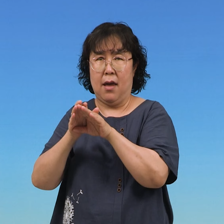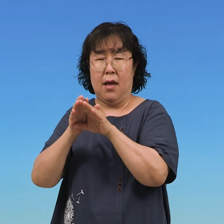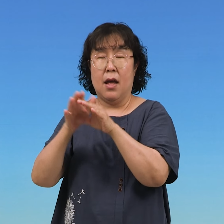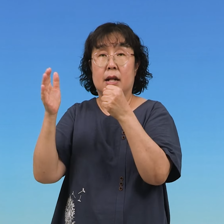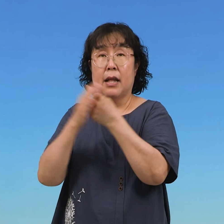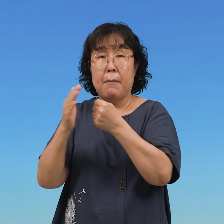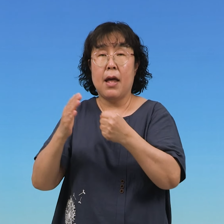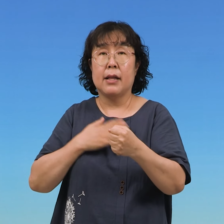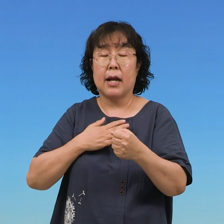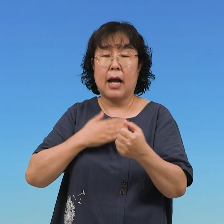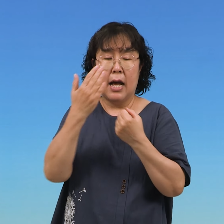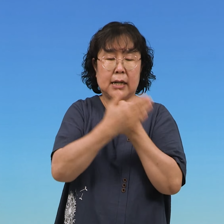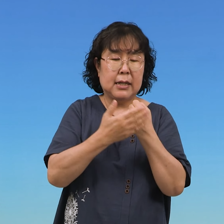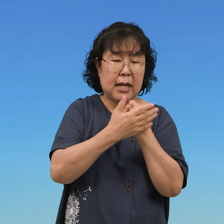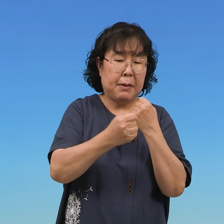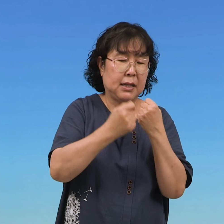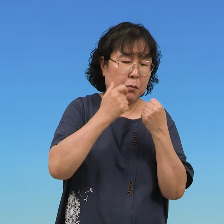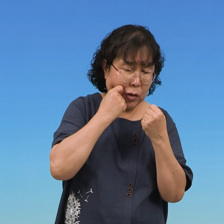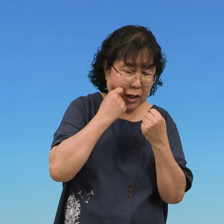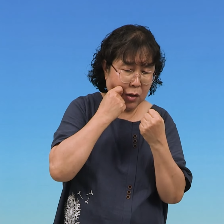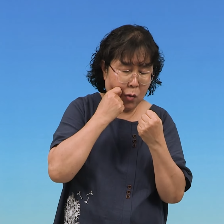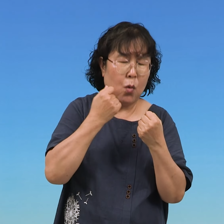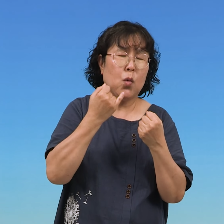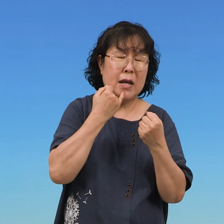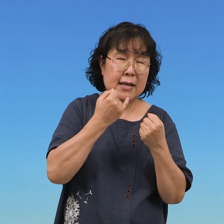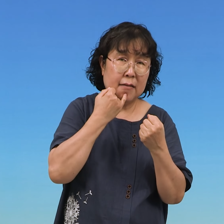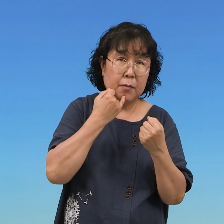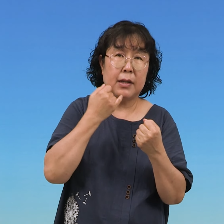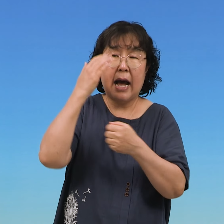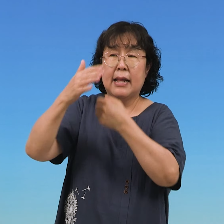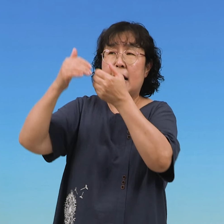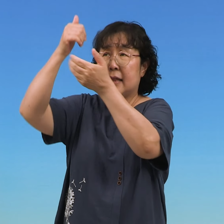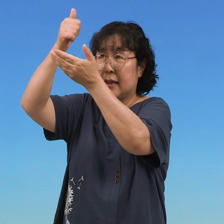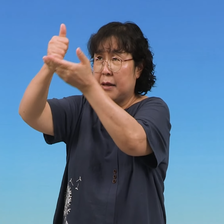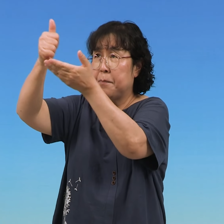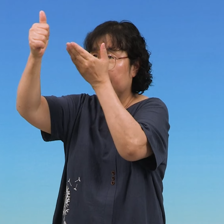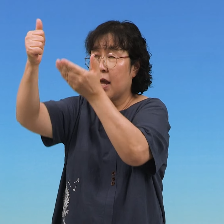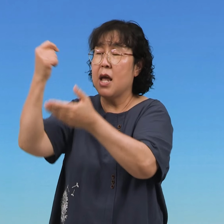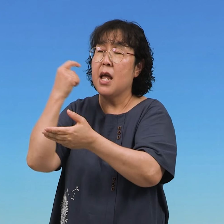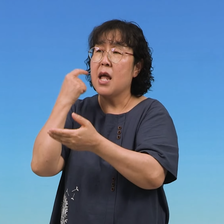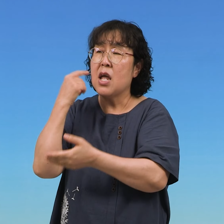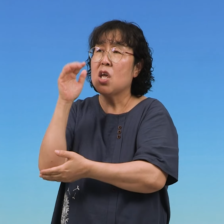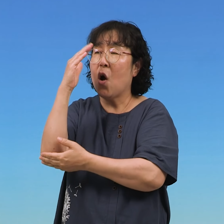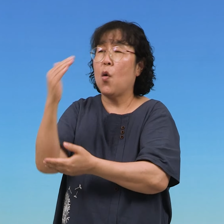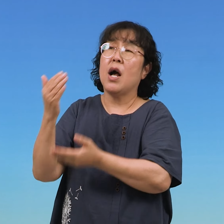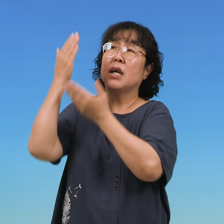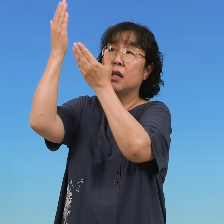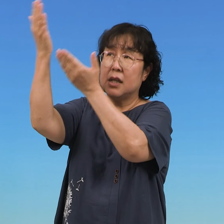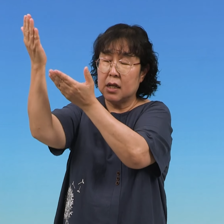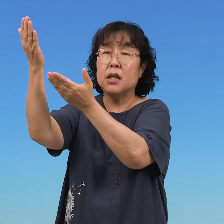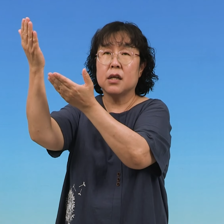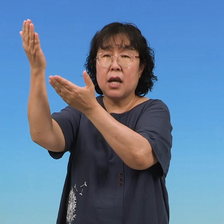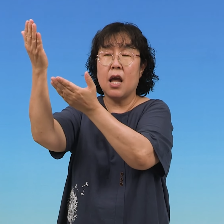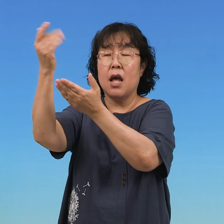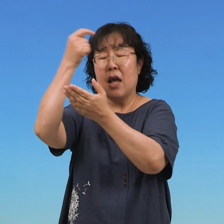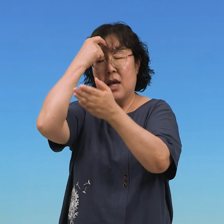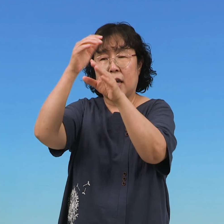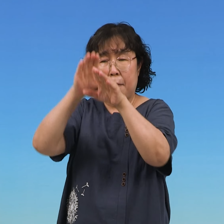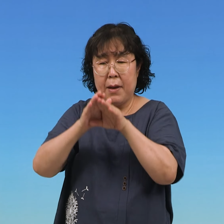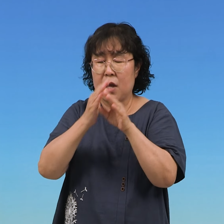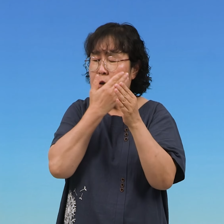좋지만, 우리가 은혜를 못 받는 게 예배의 초점이 아니라는 거예요. 누가 여기에 설교자로 서는 건 하나도